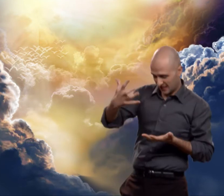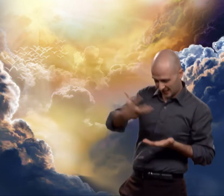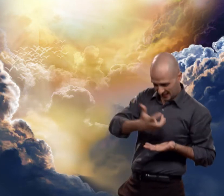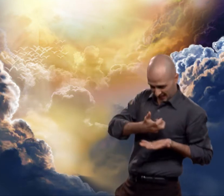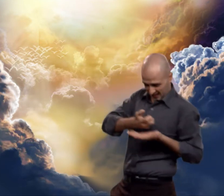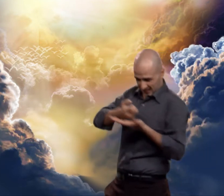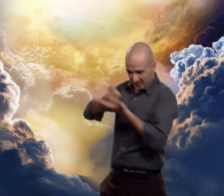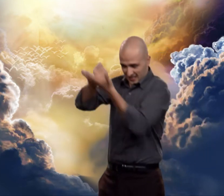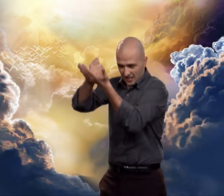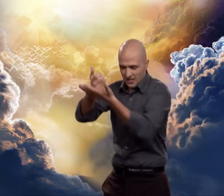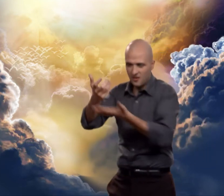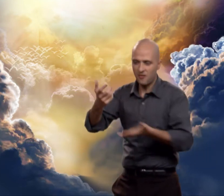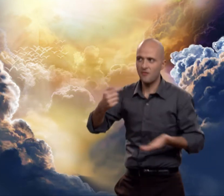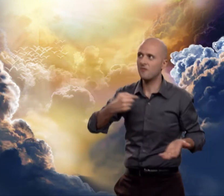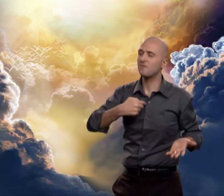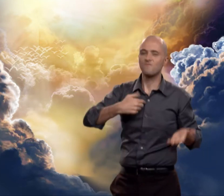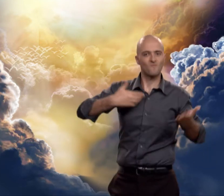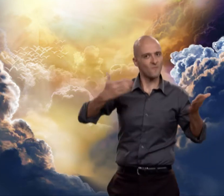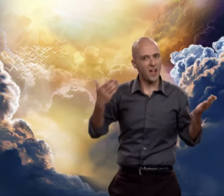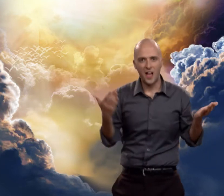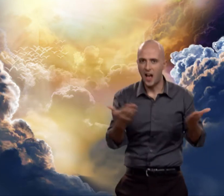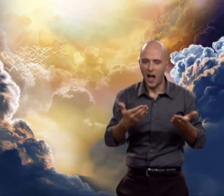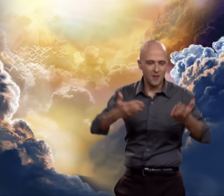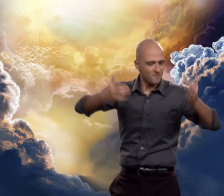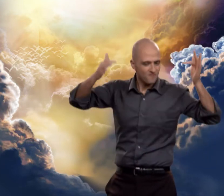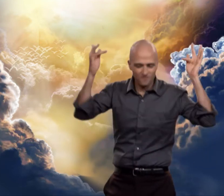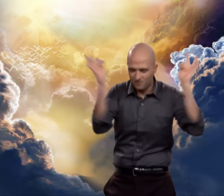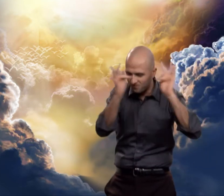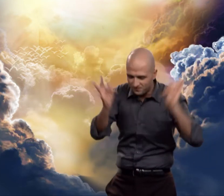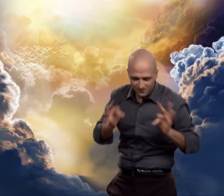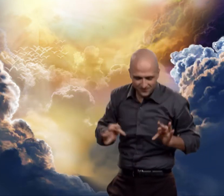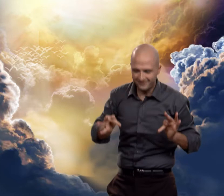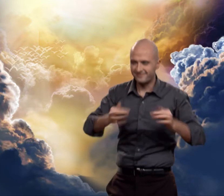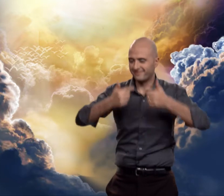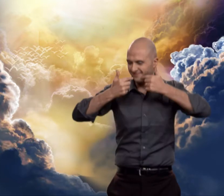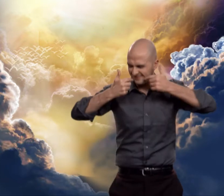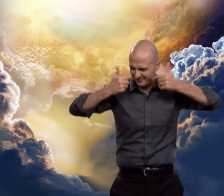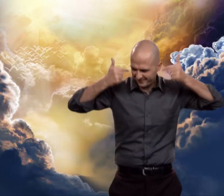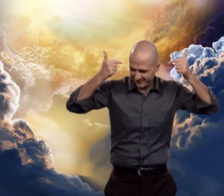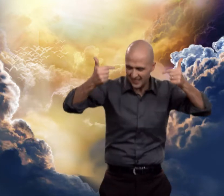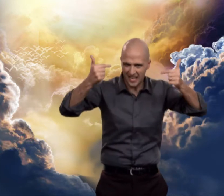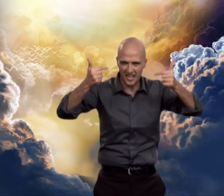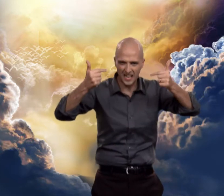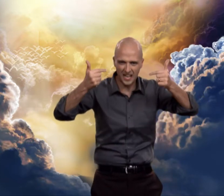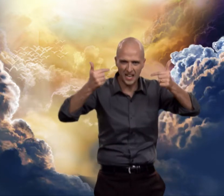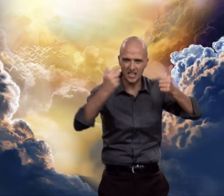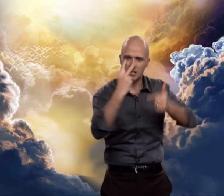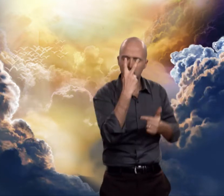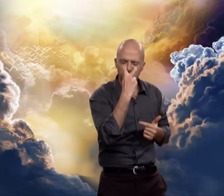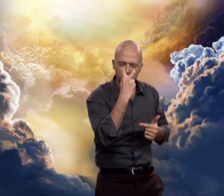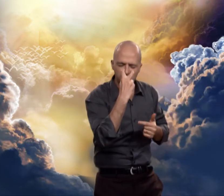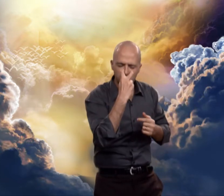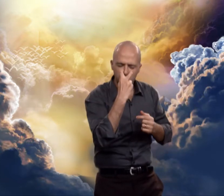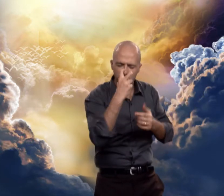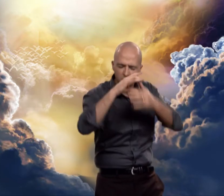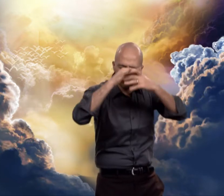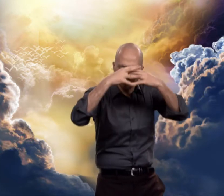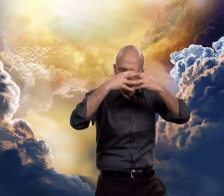de Deus, tornam-se imortais, e com os salvos ressuscitados sobem para encontrar seu Senhor nos ares.